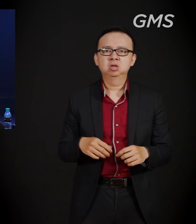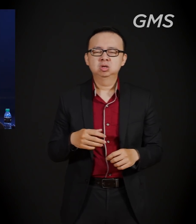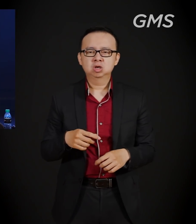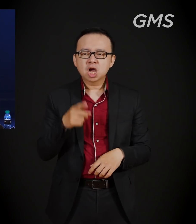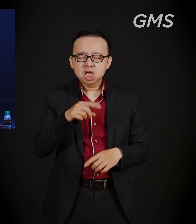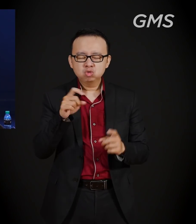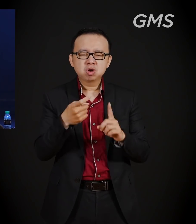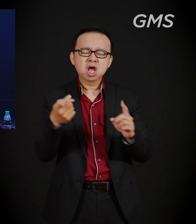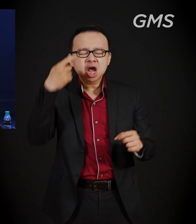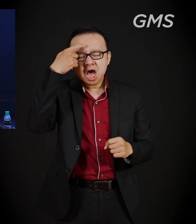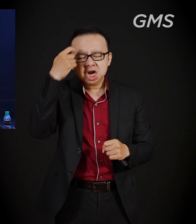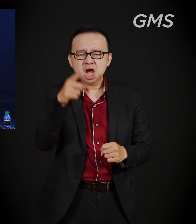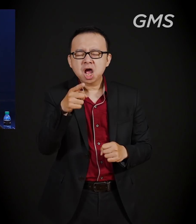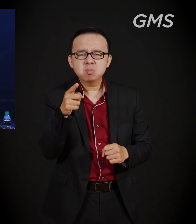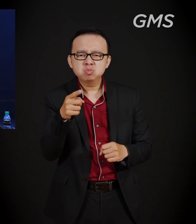ini.